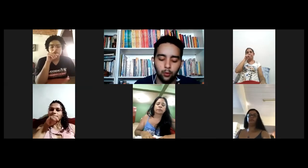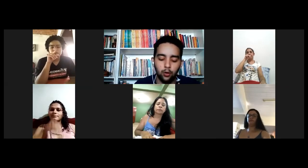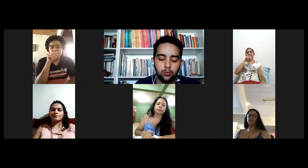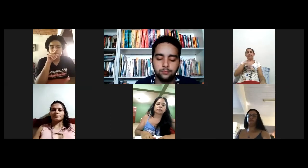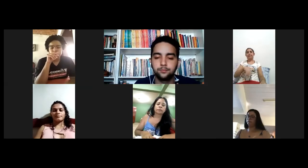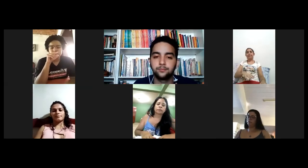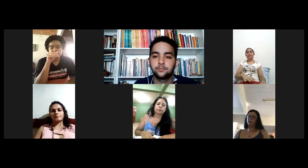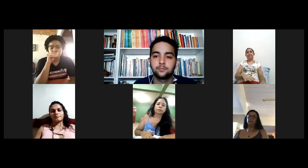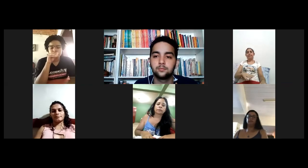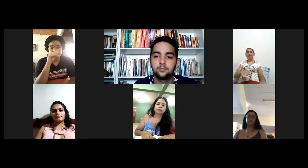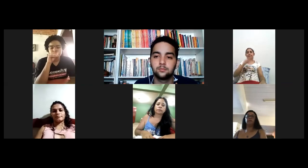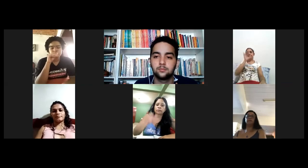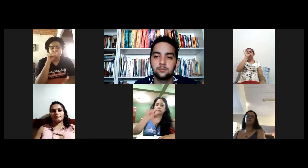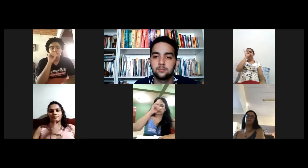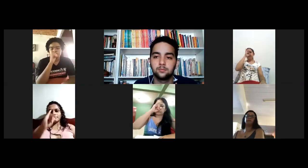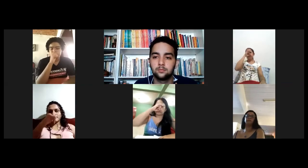porco,